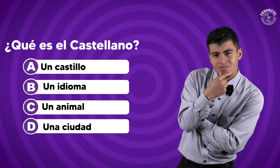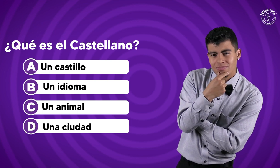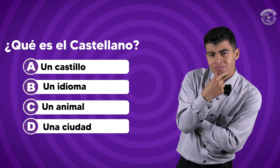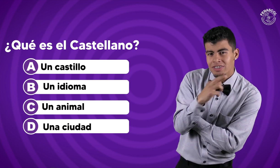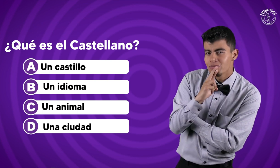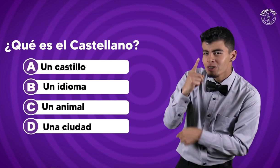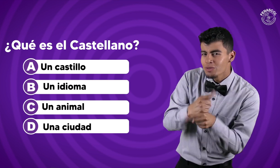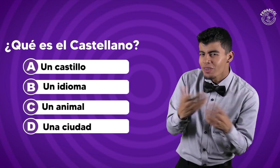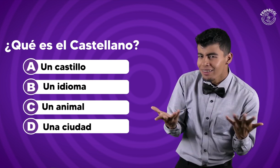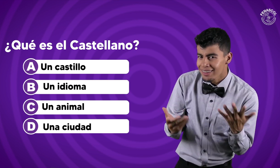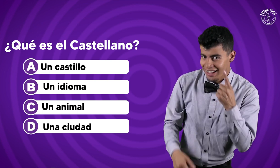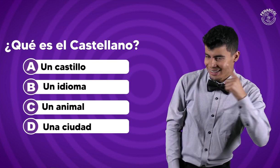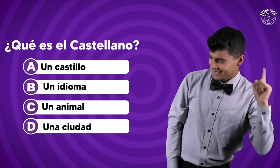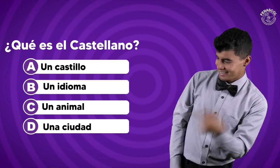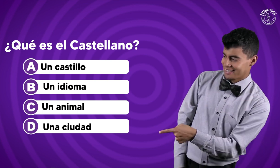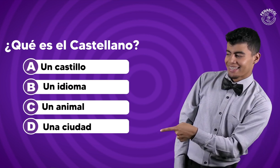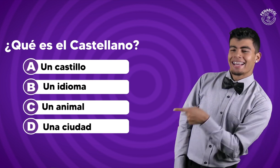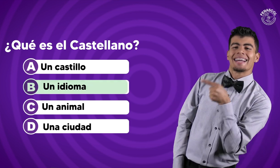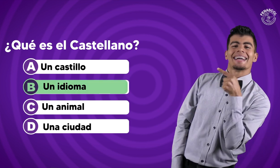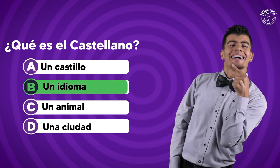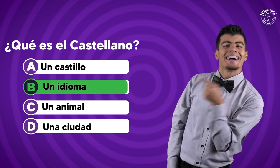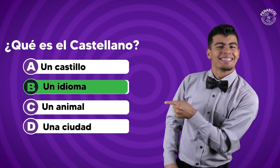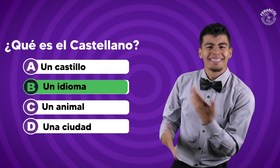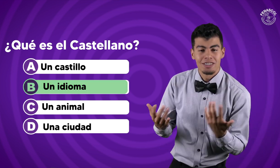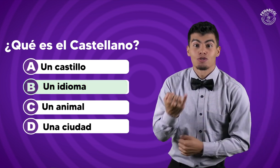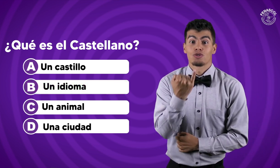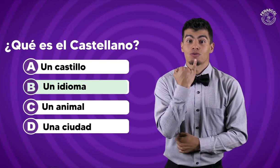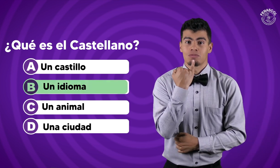La respuesta correcta es esta. Un idioma.